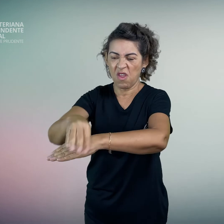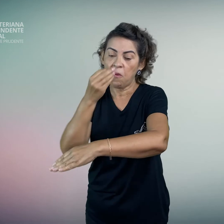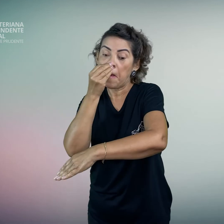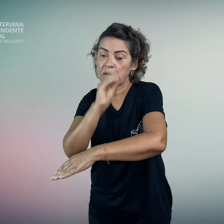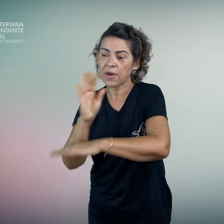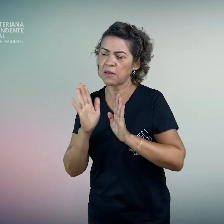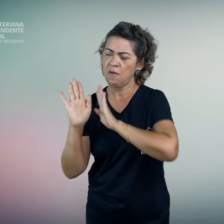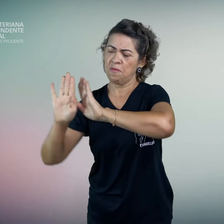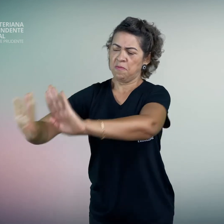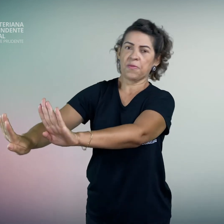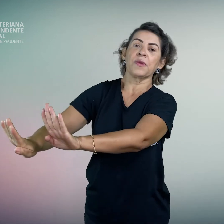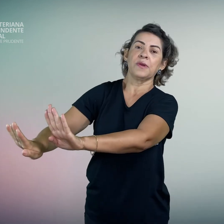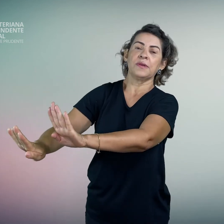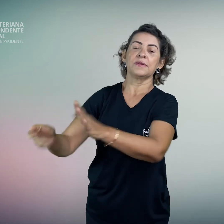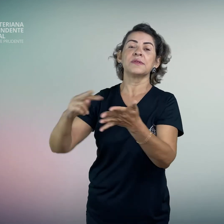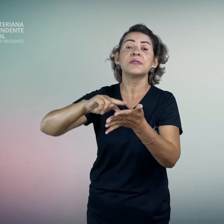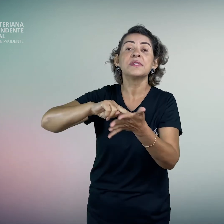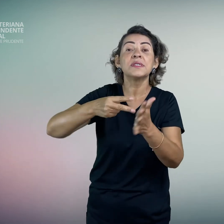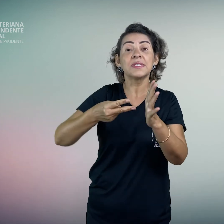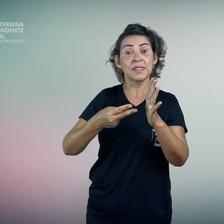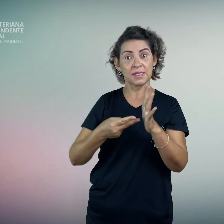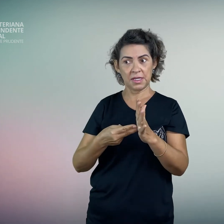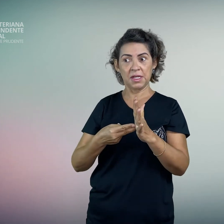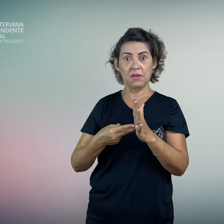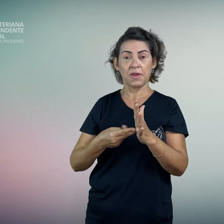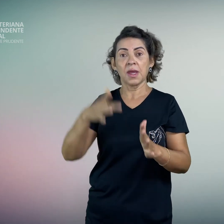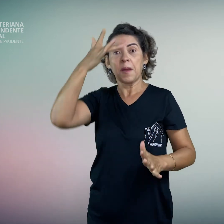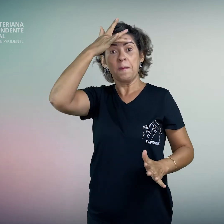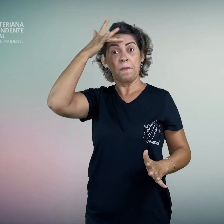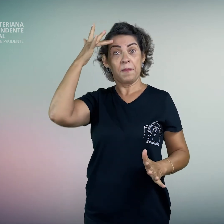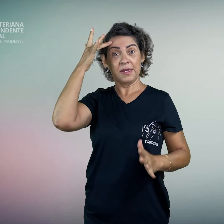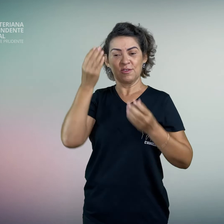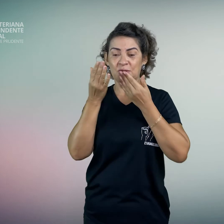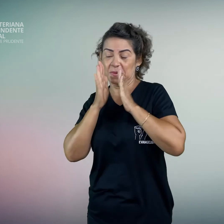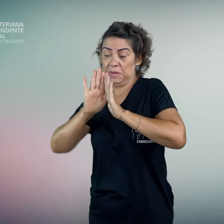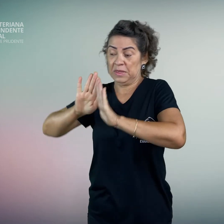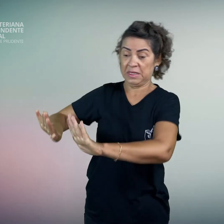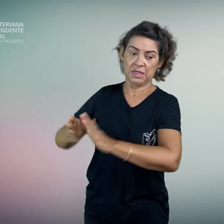rejeição, mostrando-nos que aquele que era um bando de rejeitados.